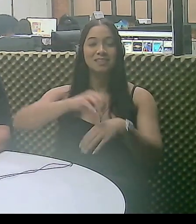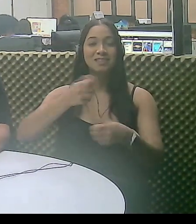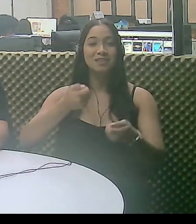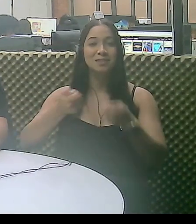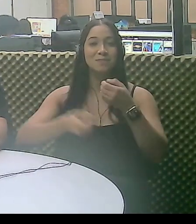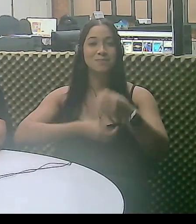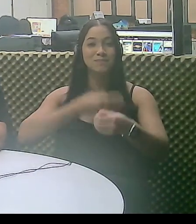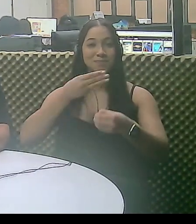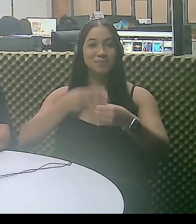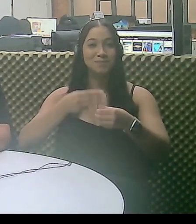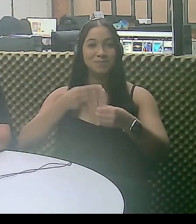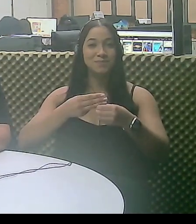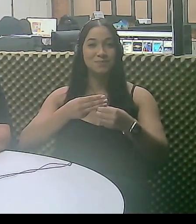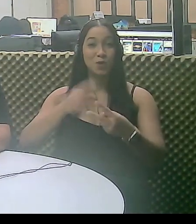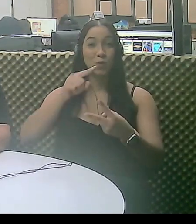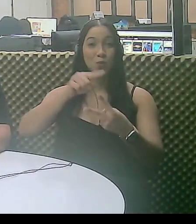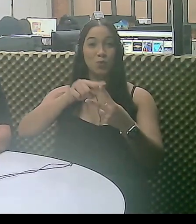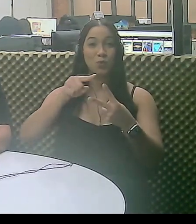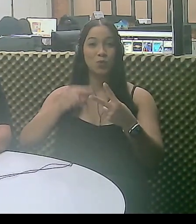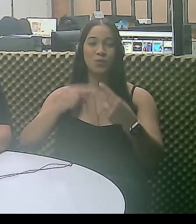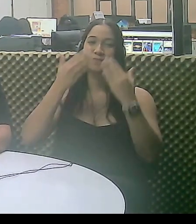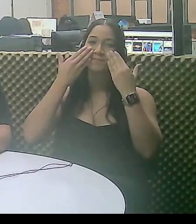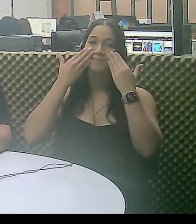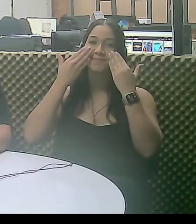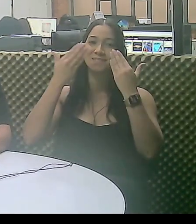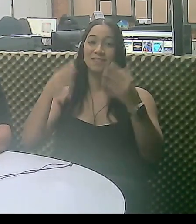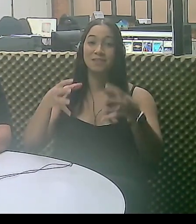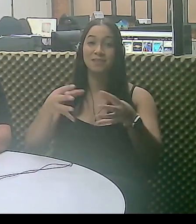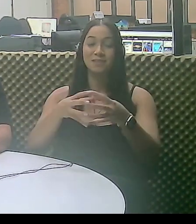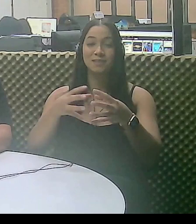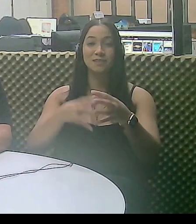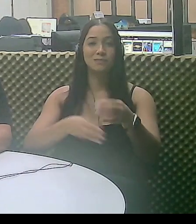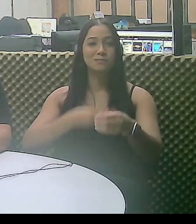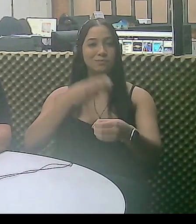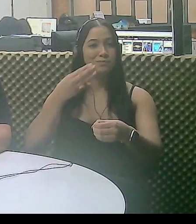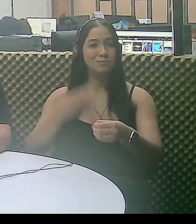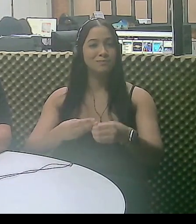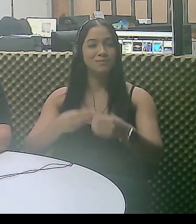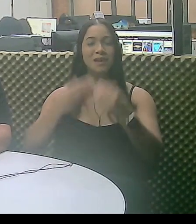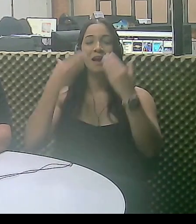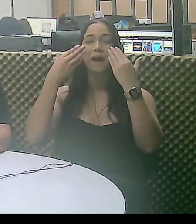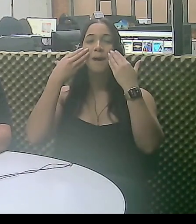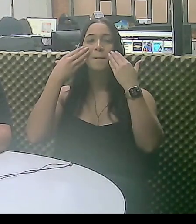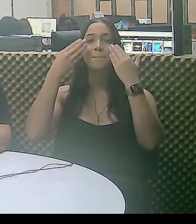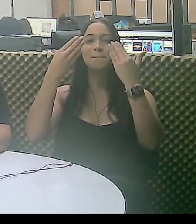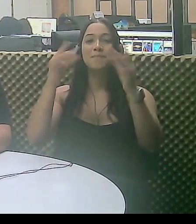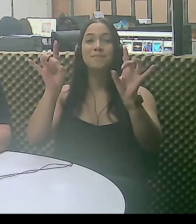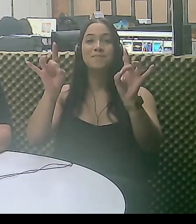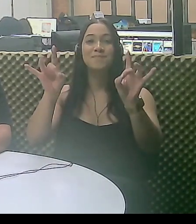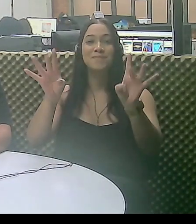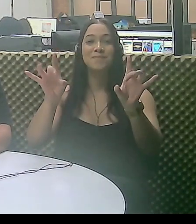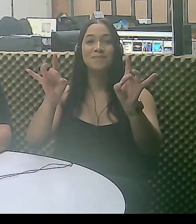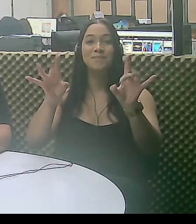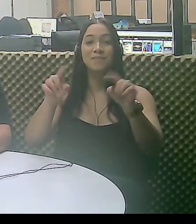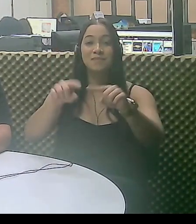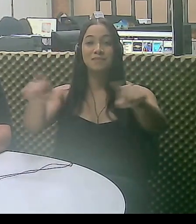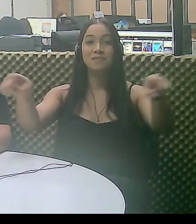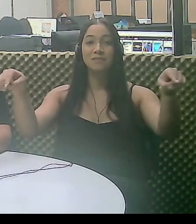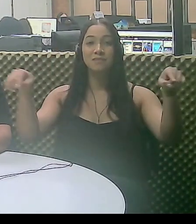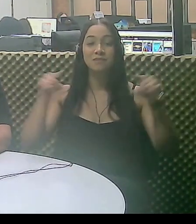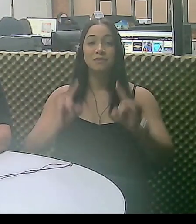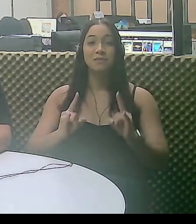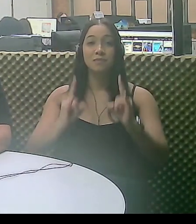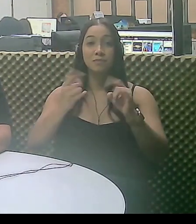Municipal. Em duas apresentações, a Banda Municipal fará uma apresentação especial no saguão do Bloco